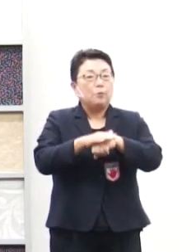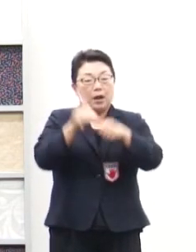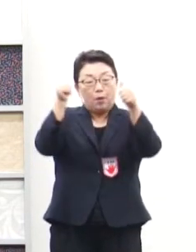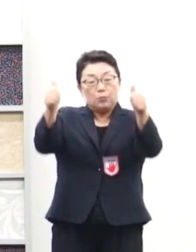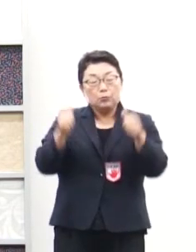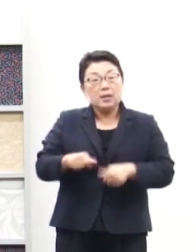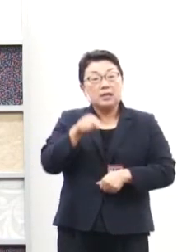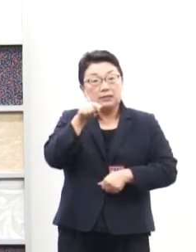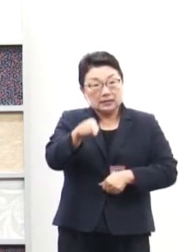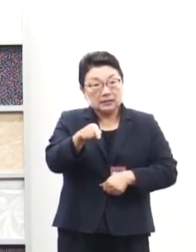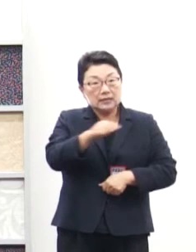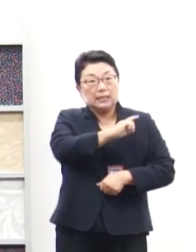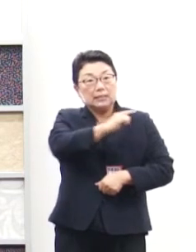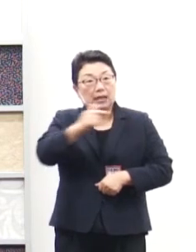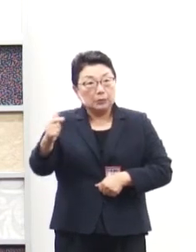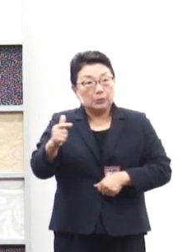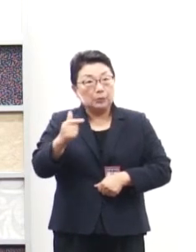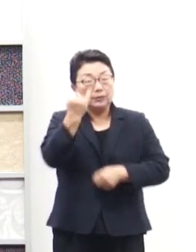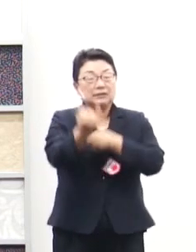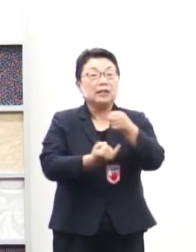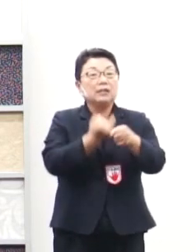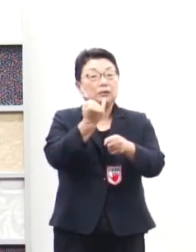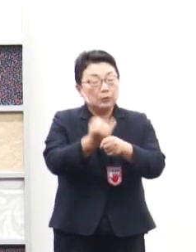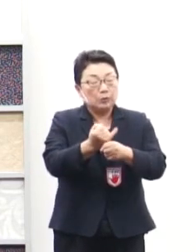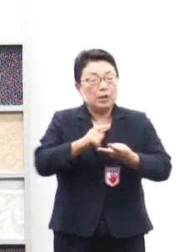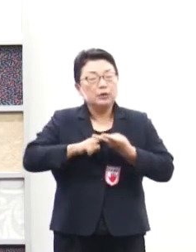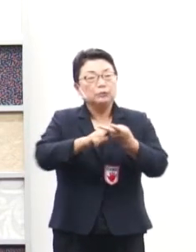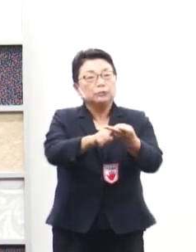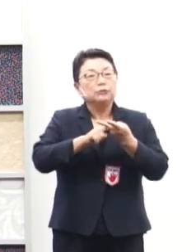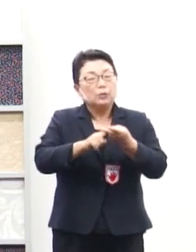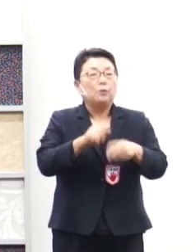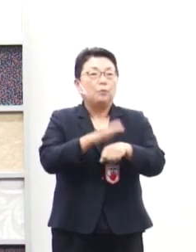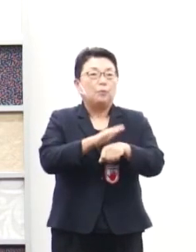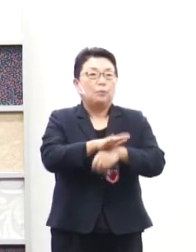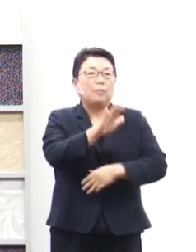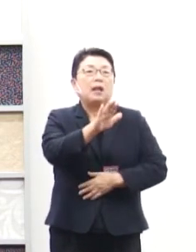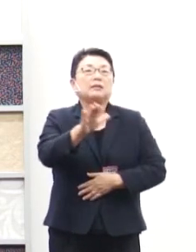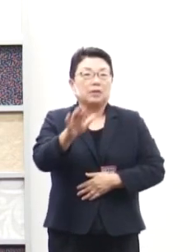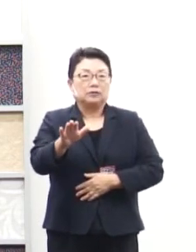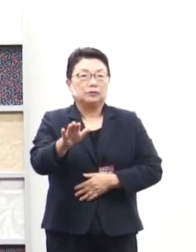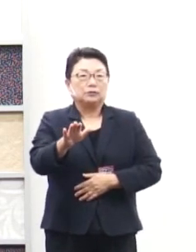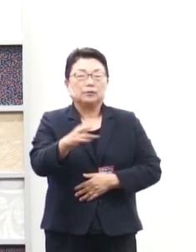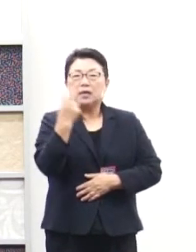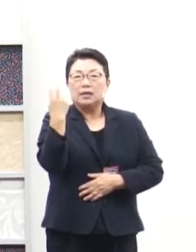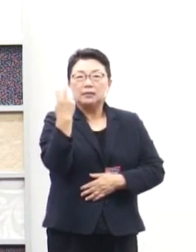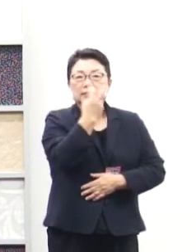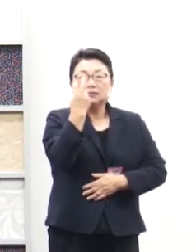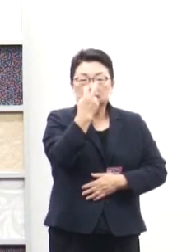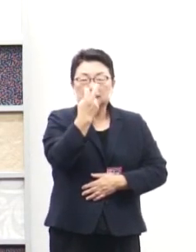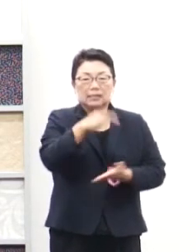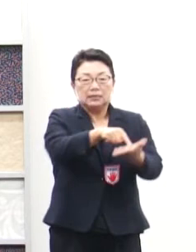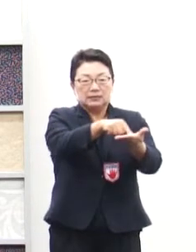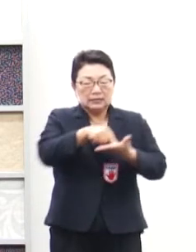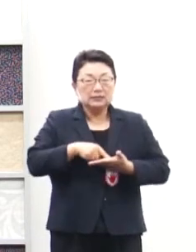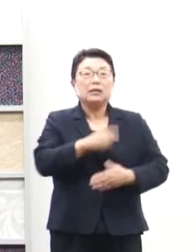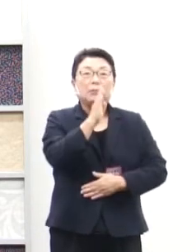ページのほか、順次電子メールや郵送でもお知らせをいたしますので、申請をお願いいたします。